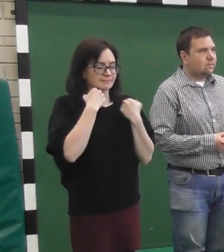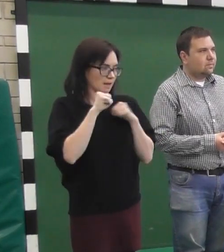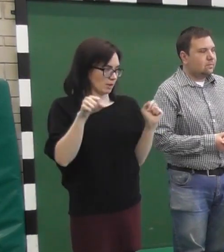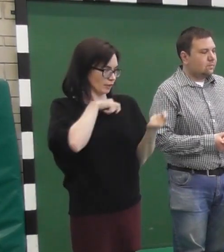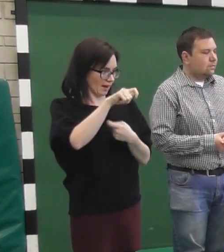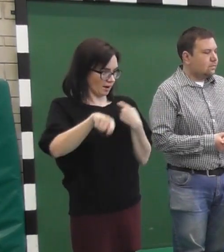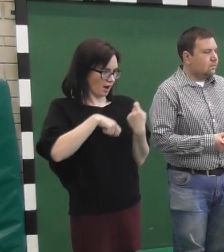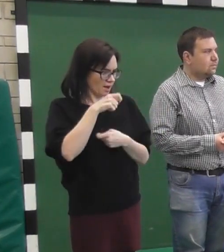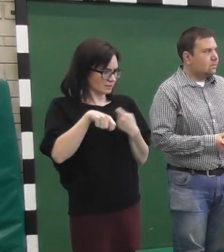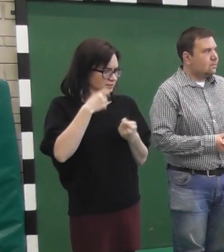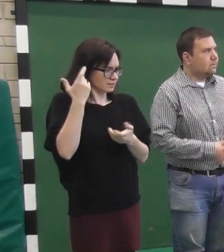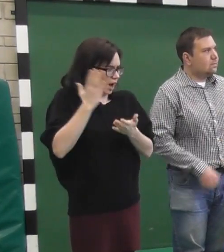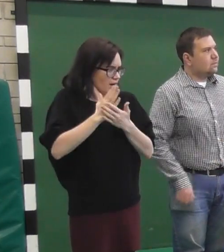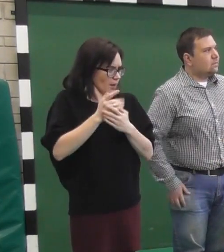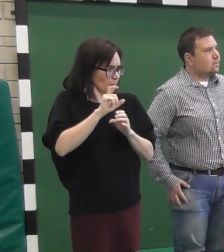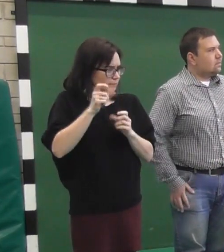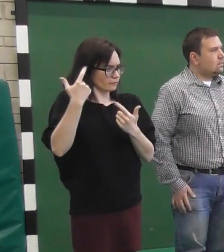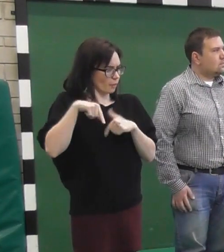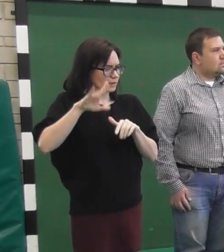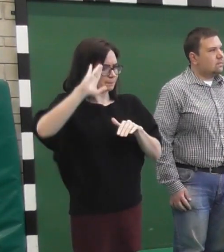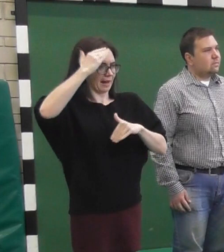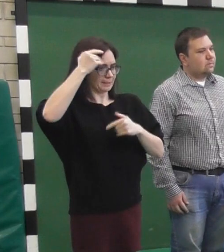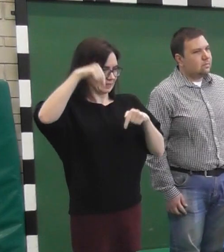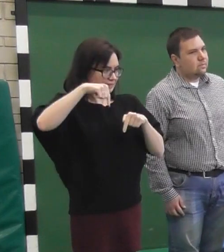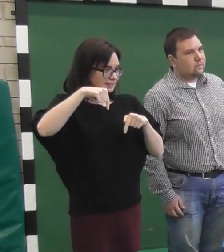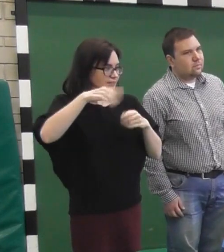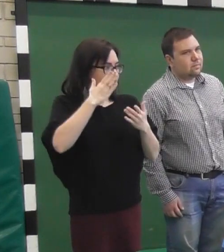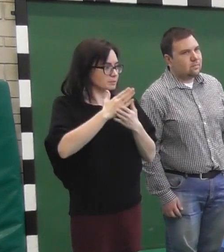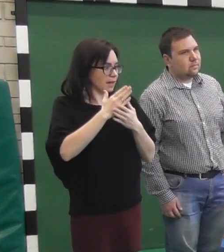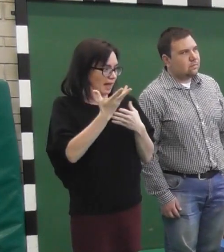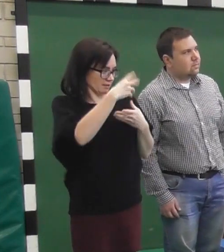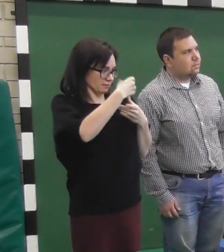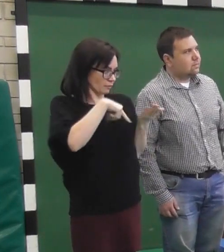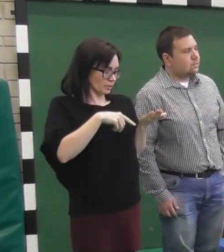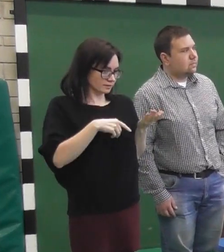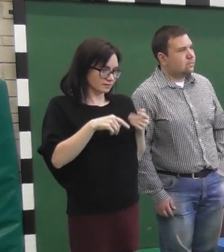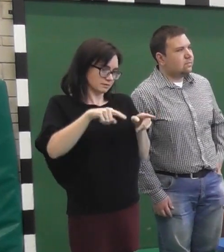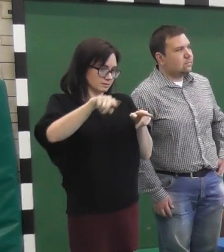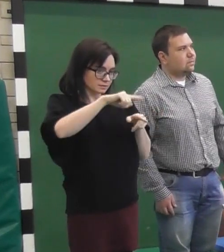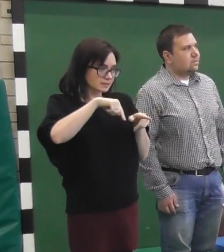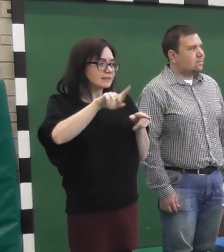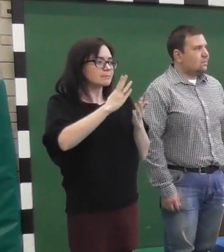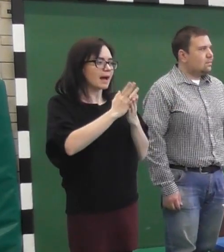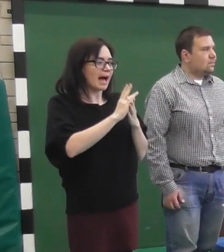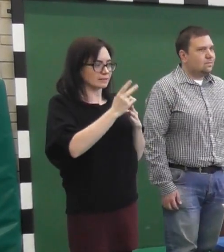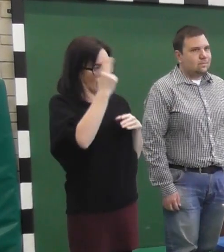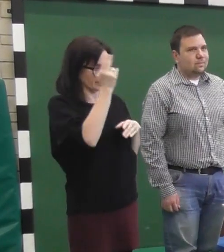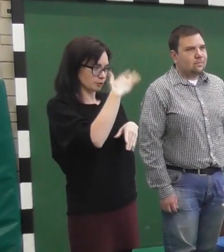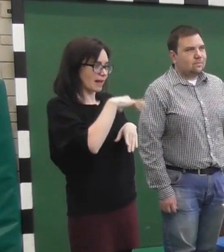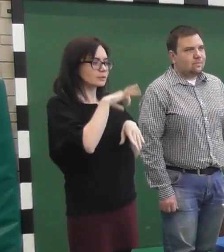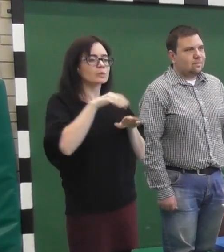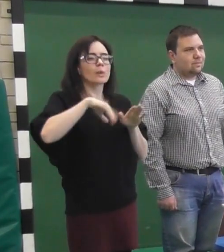szabadságharc alkalmából rendezett megemlékezés előtt részt vett az előadáson, az már ismerheti Dr. Nagy